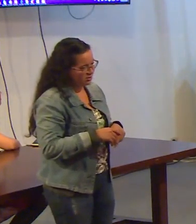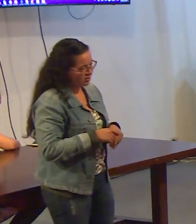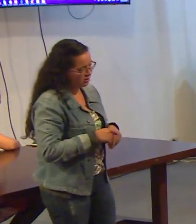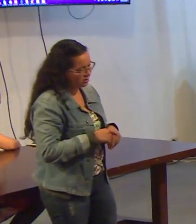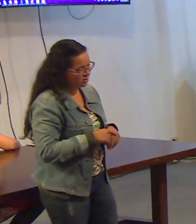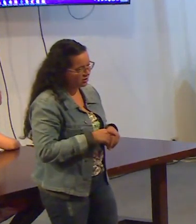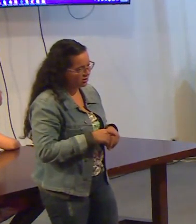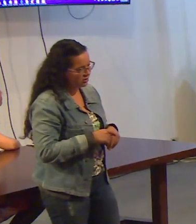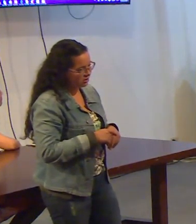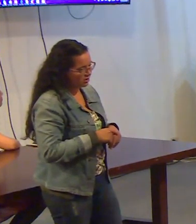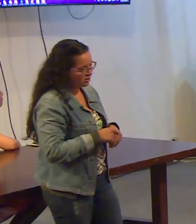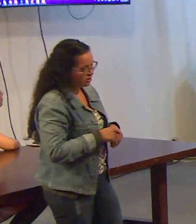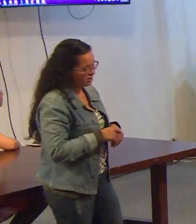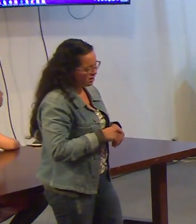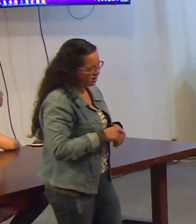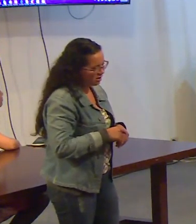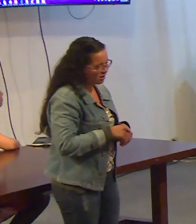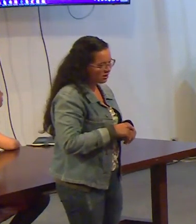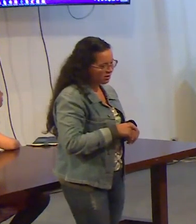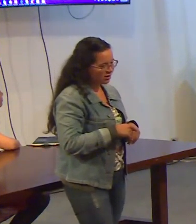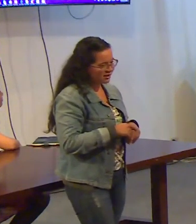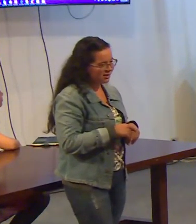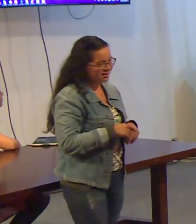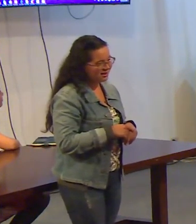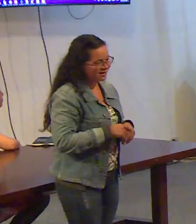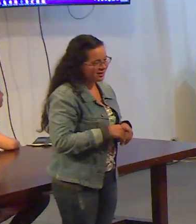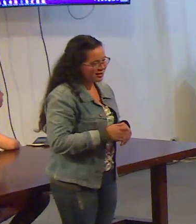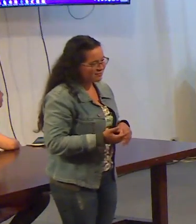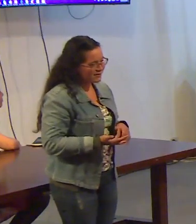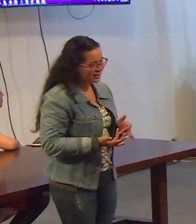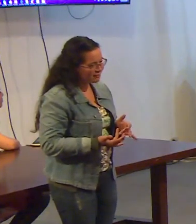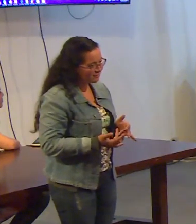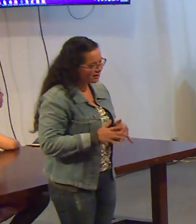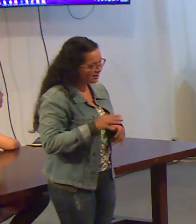y lo vivieron también de alguna manera. Y pues ahí estamos,